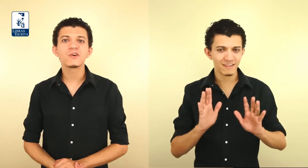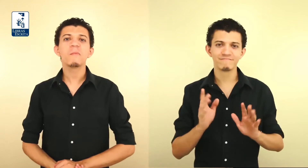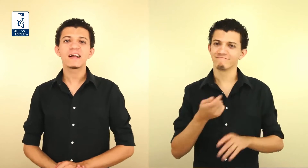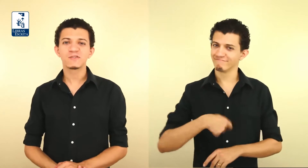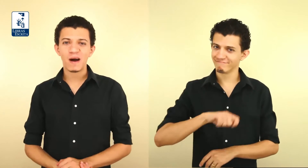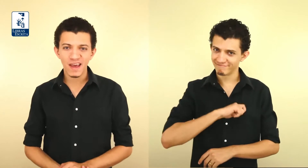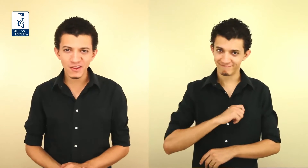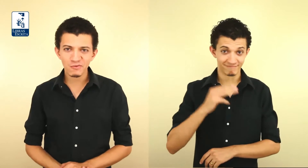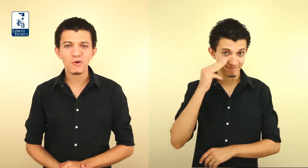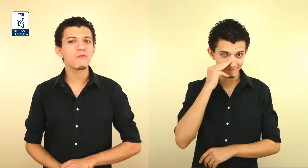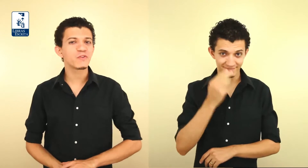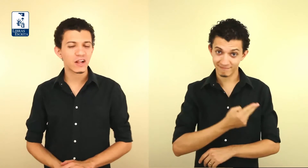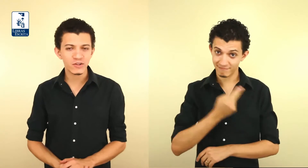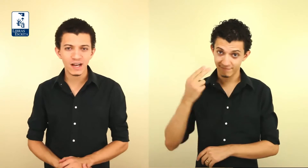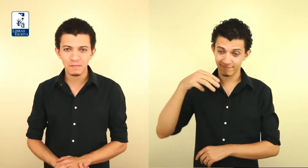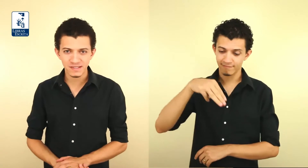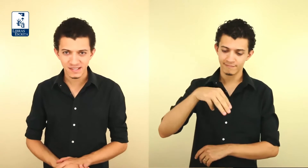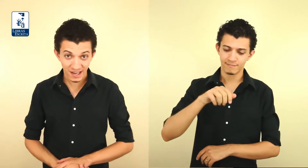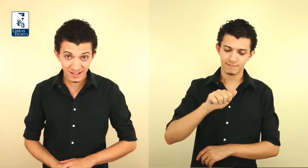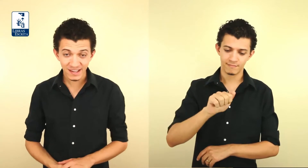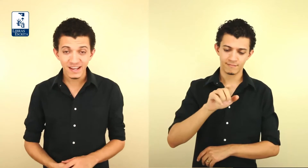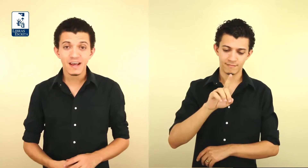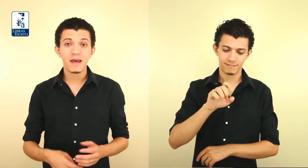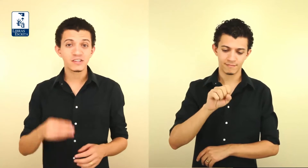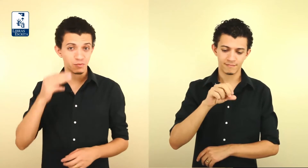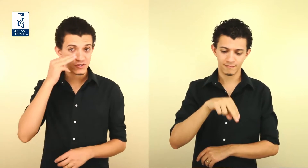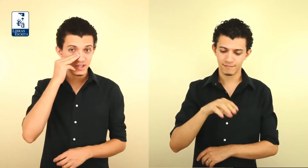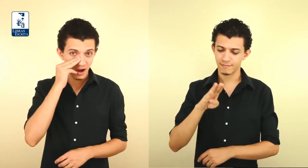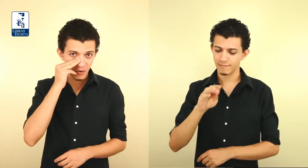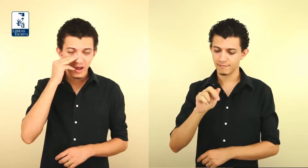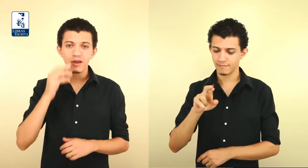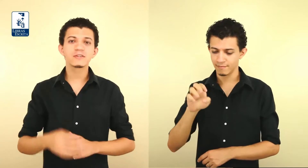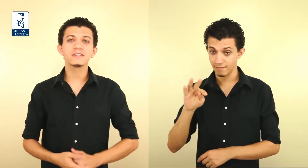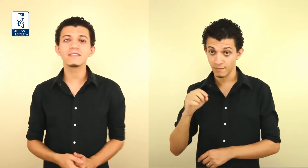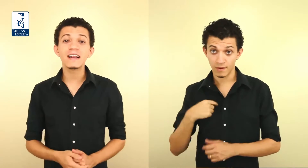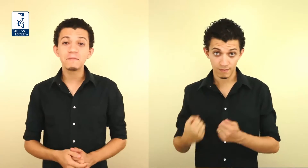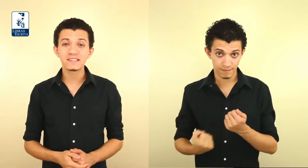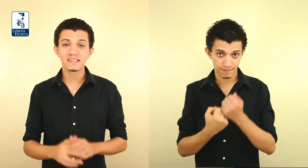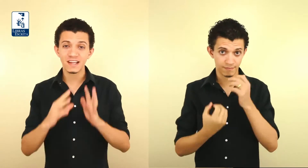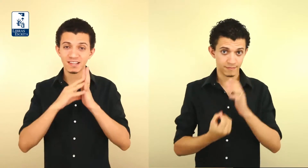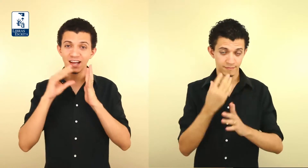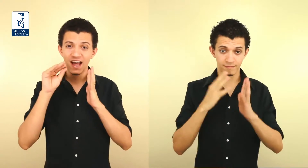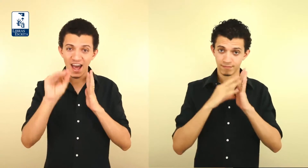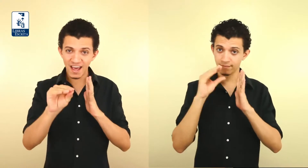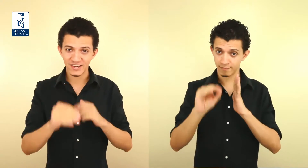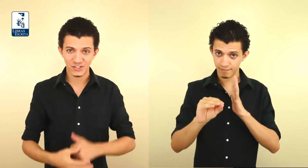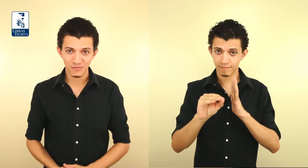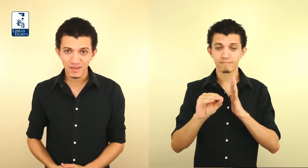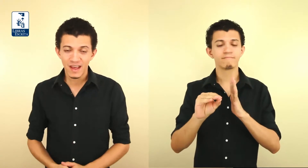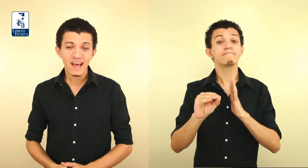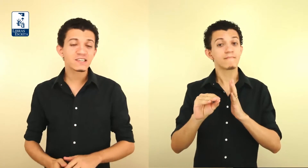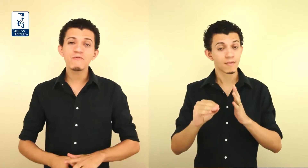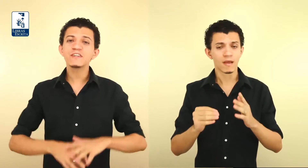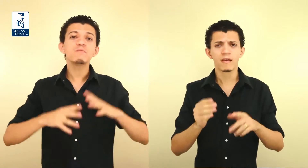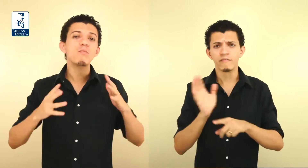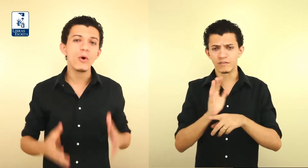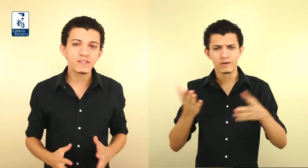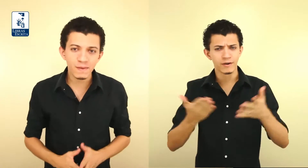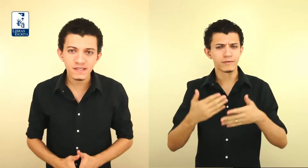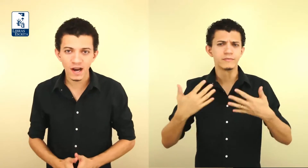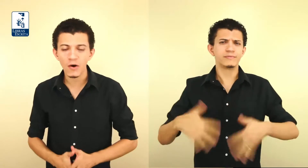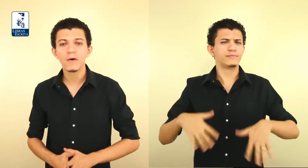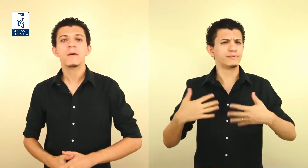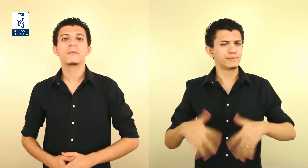Olá, eu sou o Madison Barreto, cofundador da Libras Escrita. Este é o meu sinal e o sinal da Libras Escrita é este. Esse é um vídeo